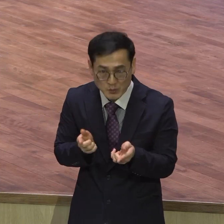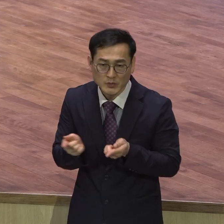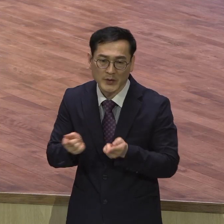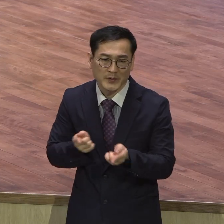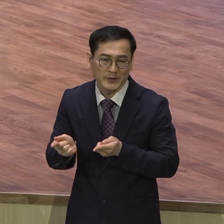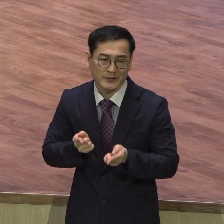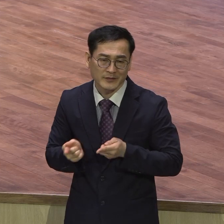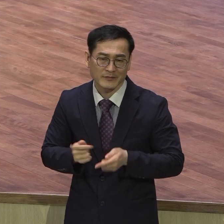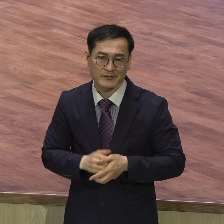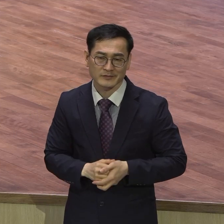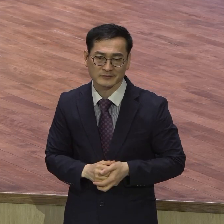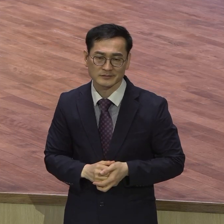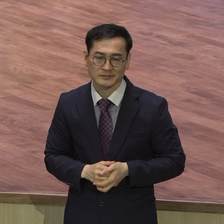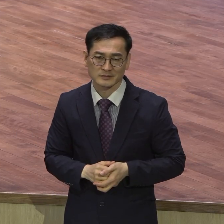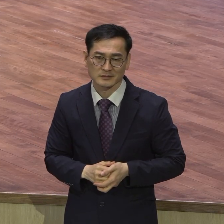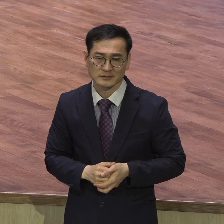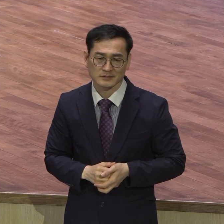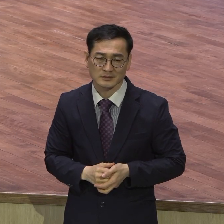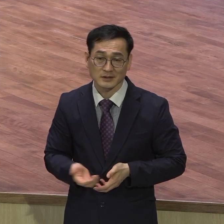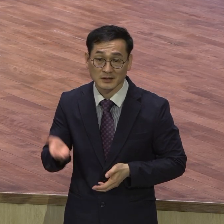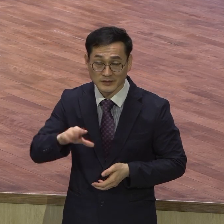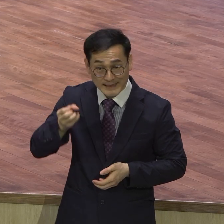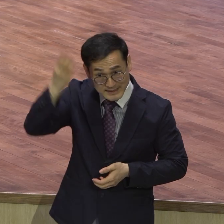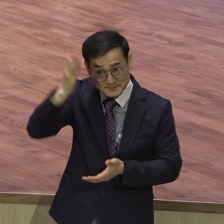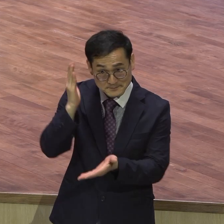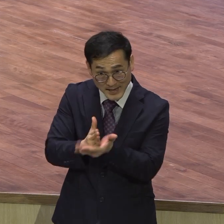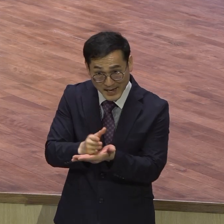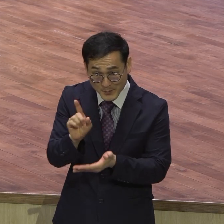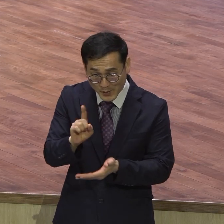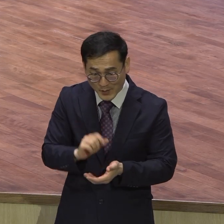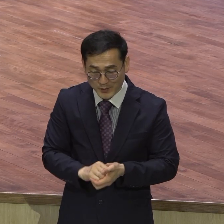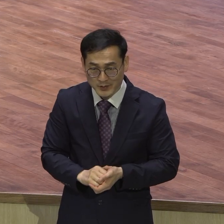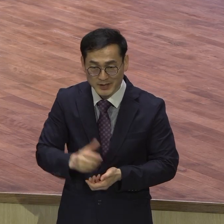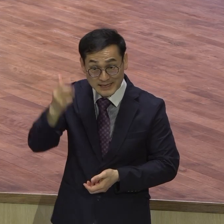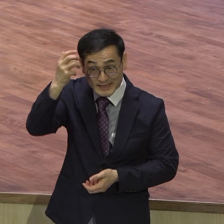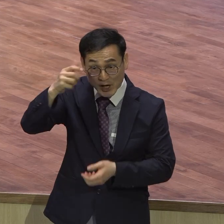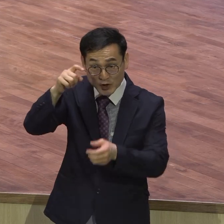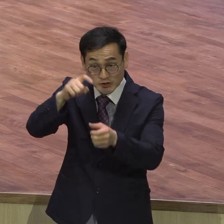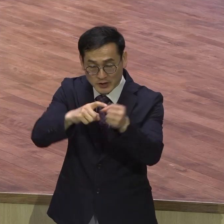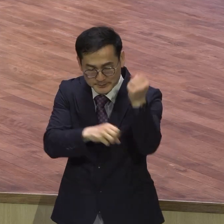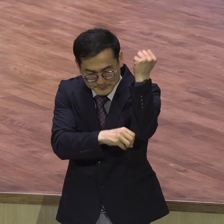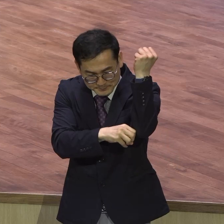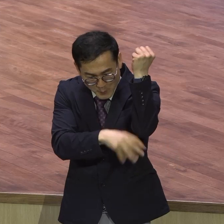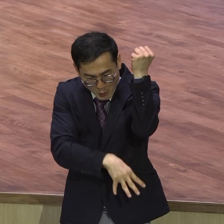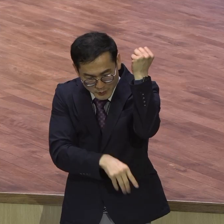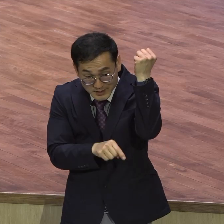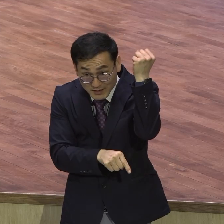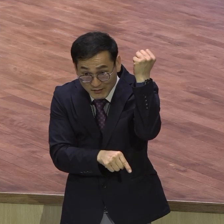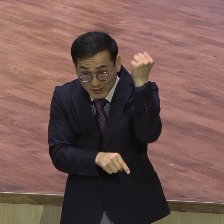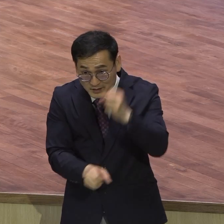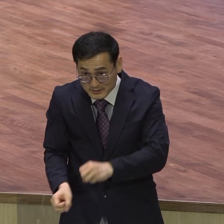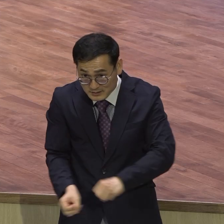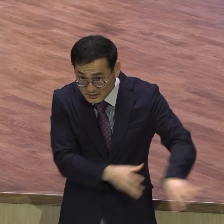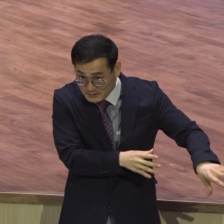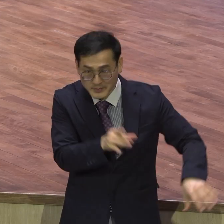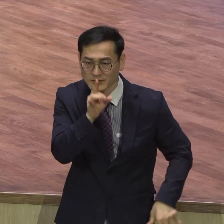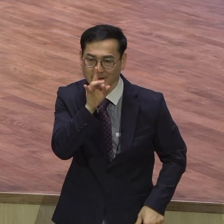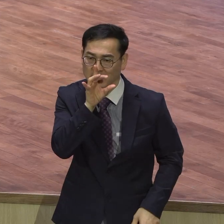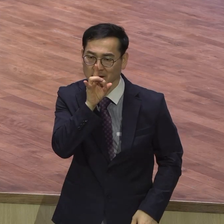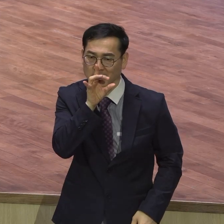놓치지 말아야 될 것이 뭐냐 영적 본질입니다. 영적 본질을 놓치면 안 돼요. 영적